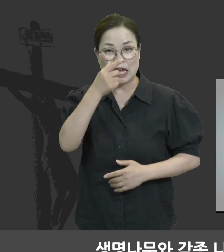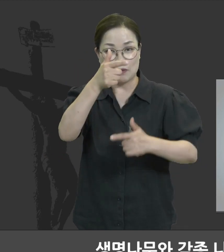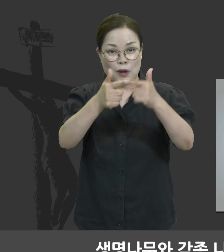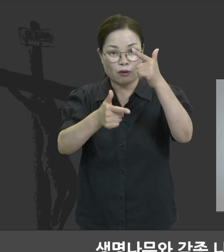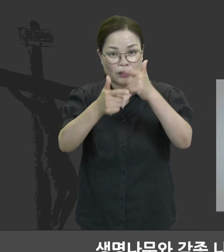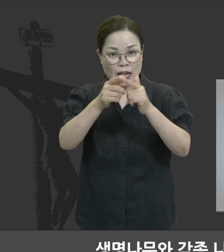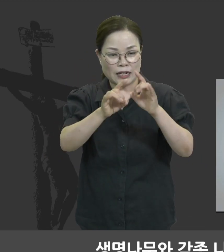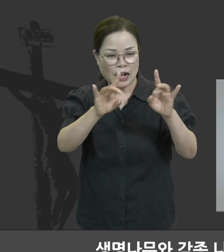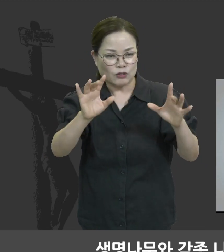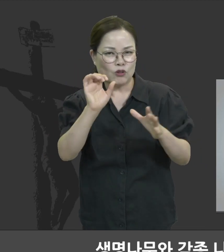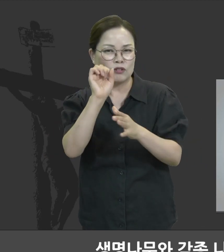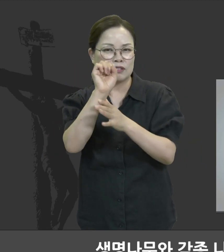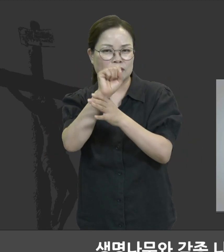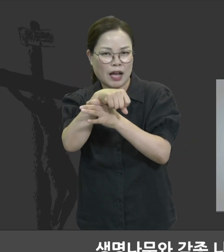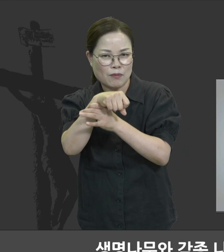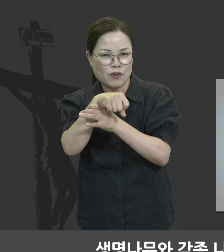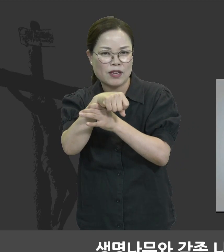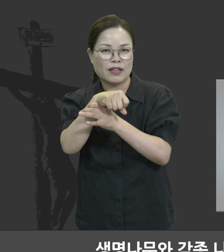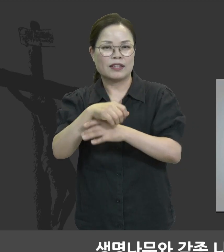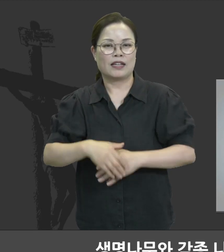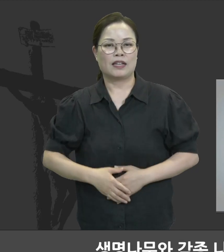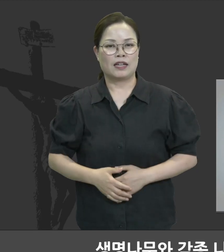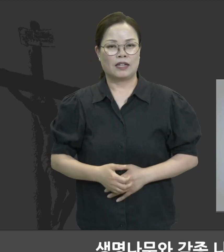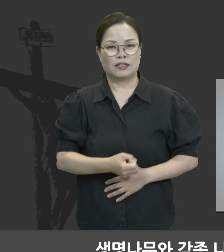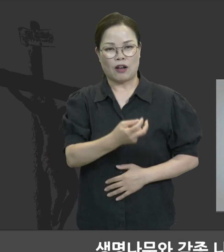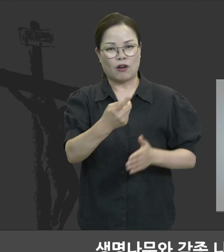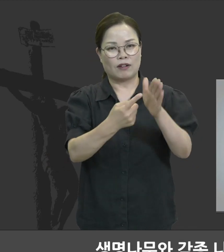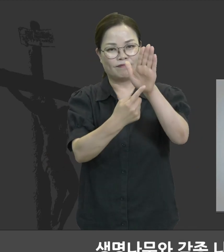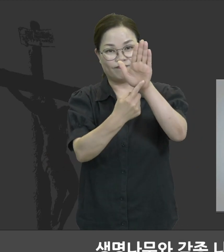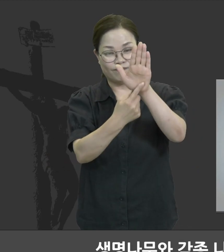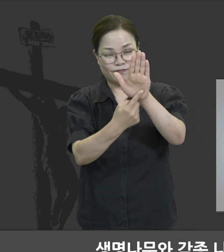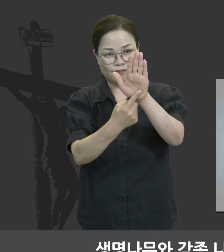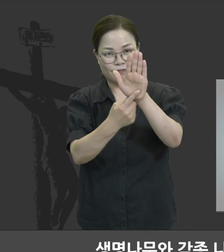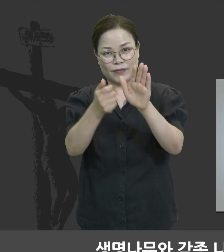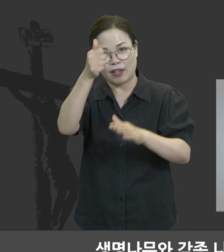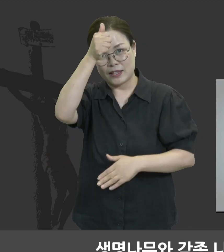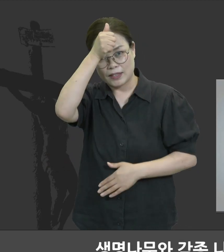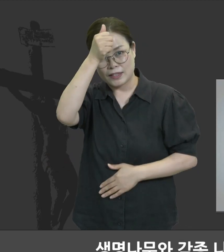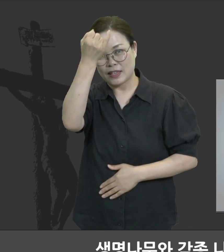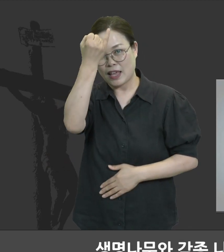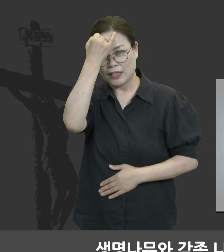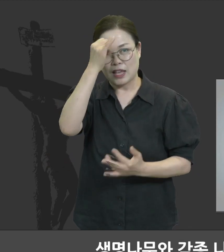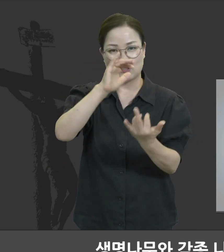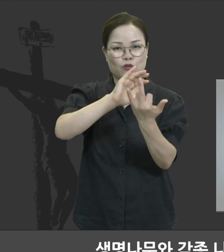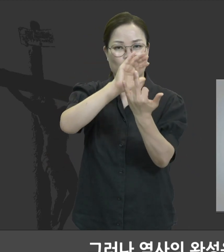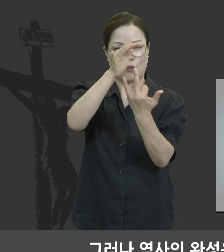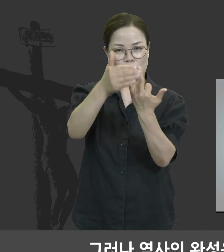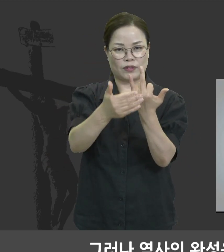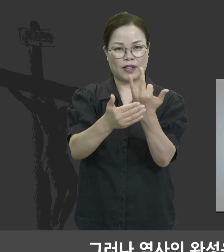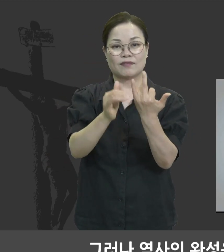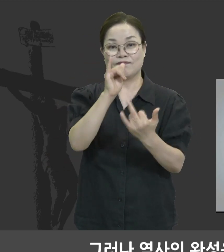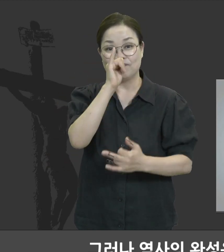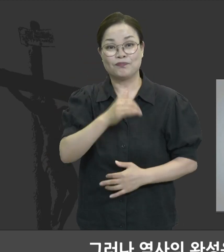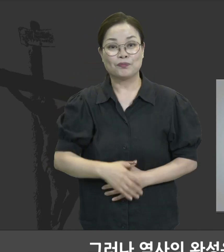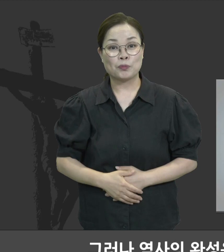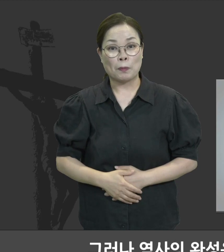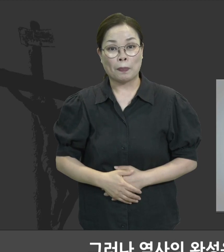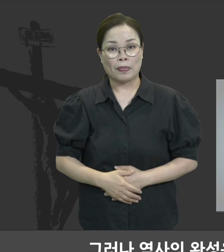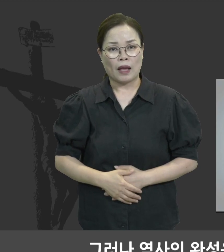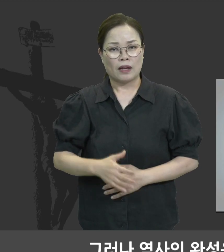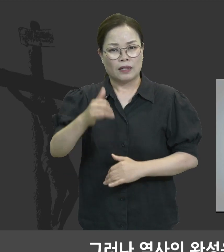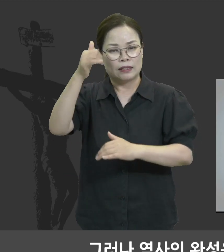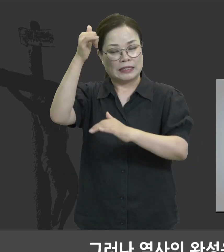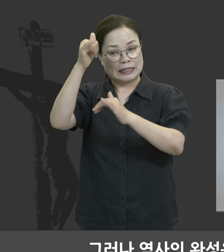생명나무와 각종 나무의 실과 등 여러 묘사가 에덴 동산을 떠올리게 하죠. 그러나 역사의